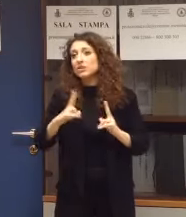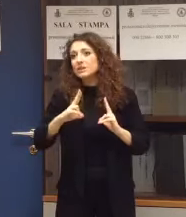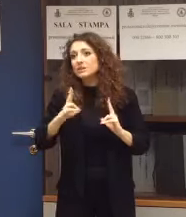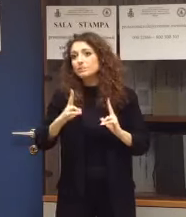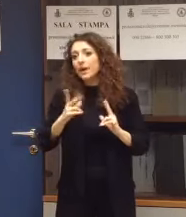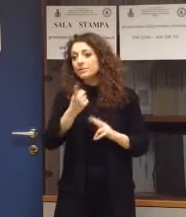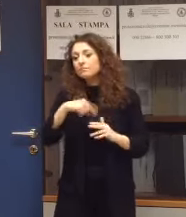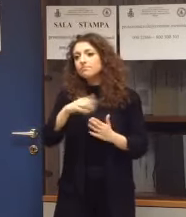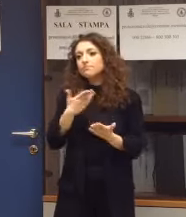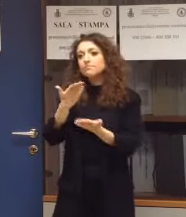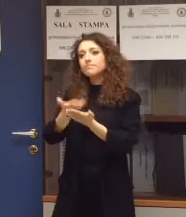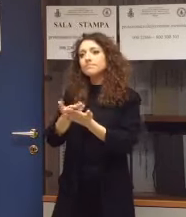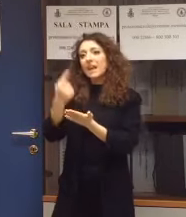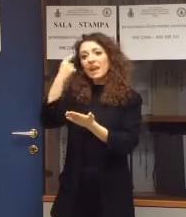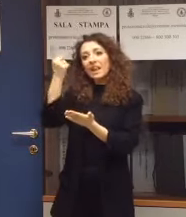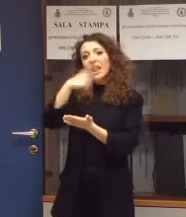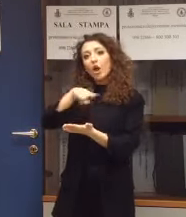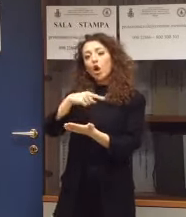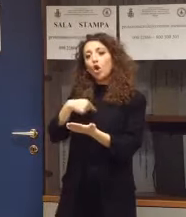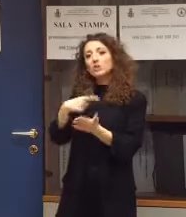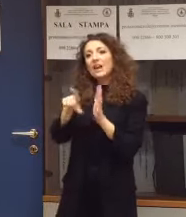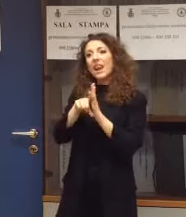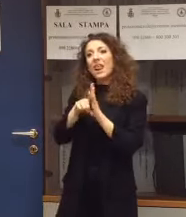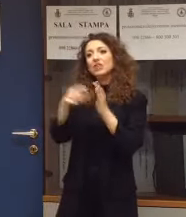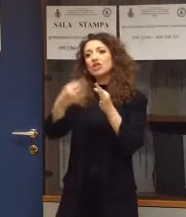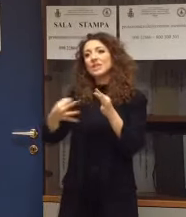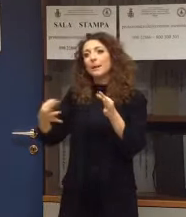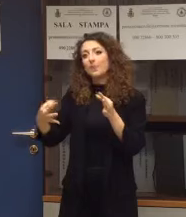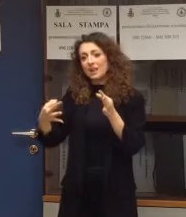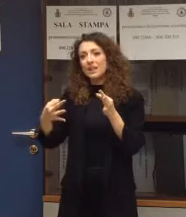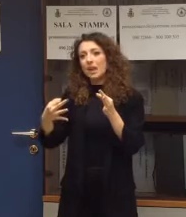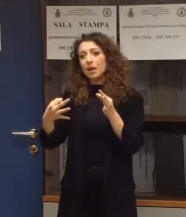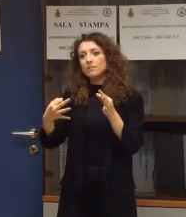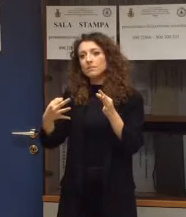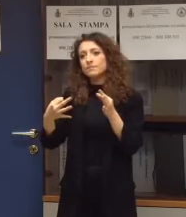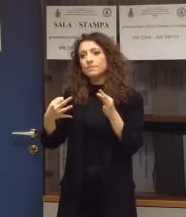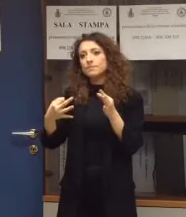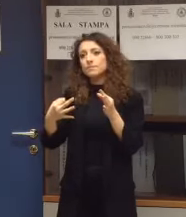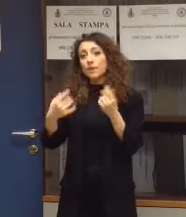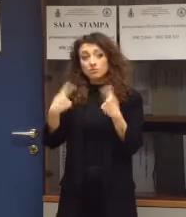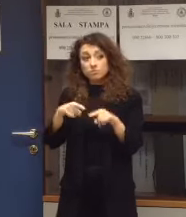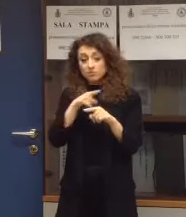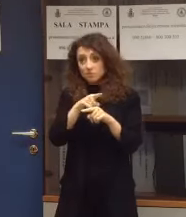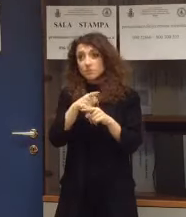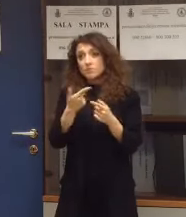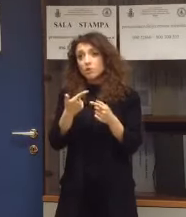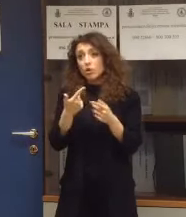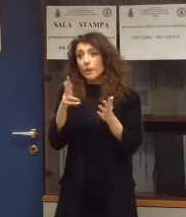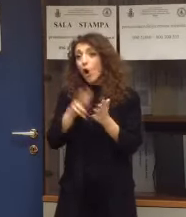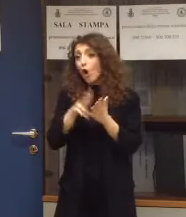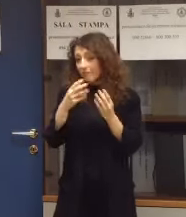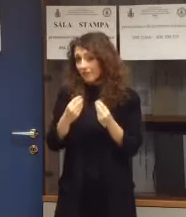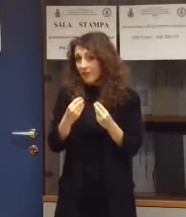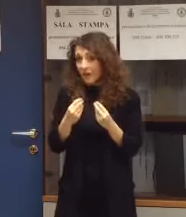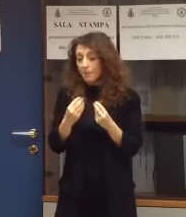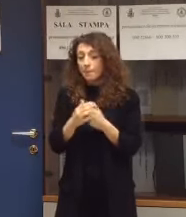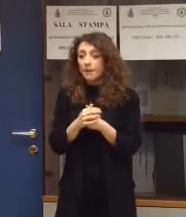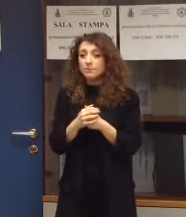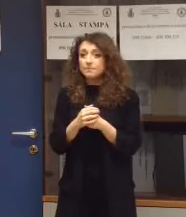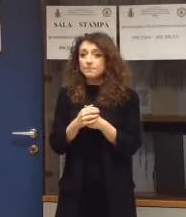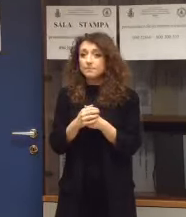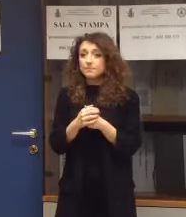la nostra idea di legge di stabilità, ma questo comunque vi dà la conferma di come noi che viviamo